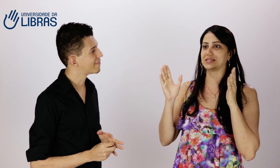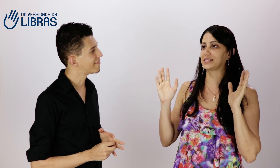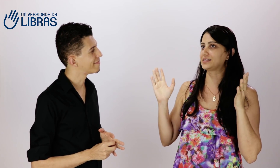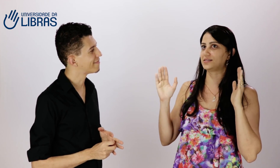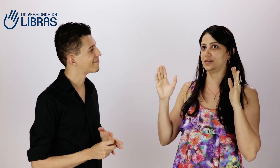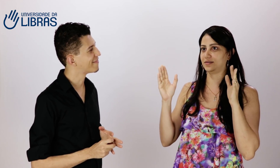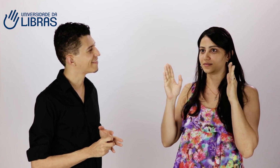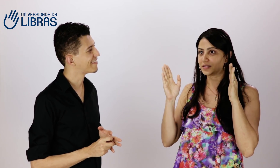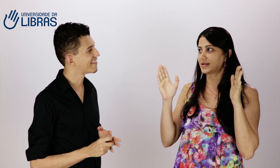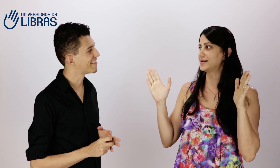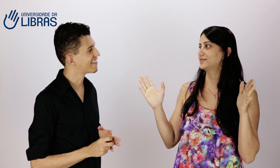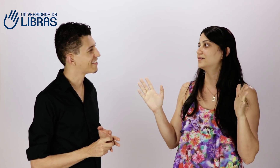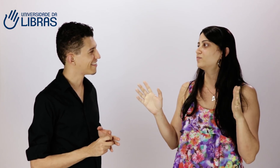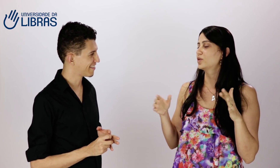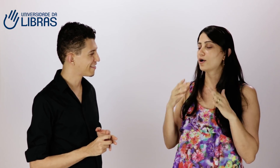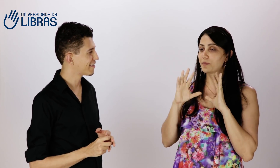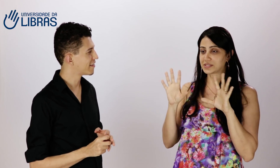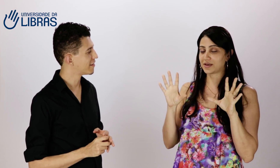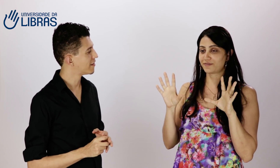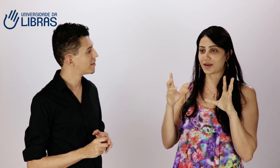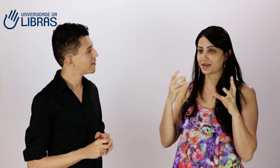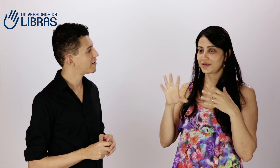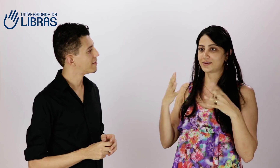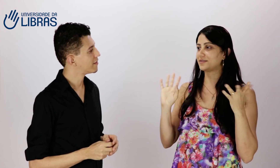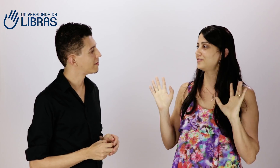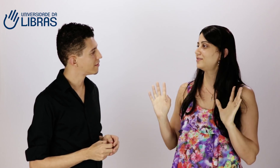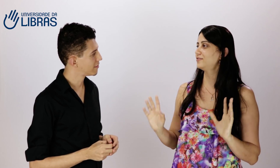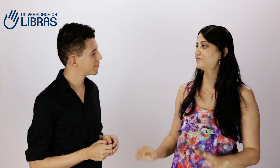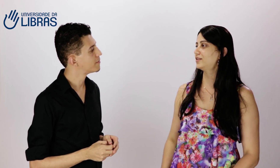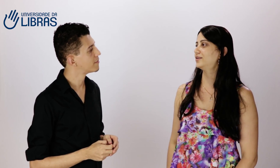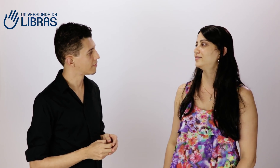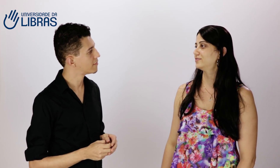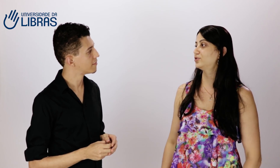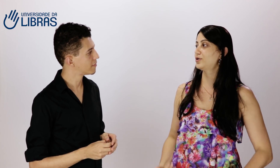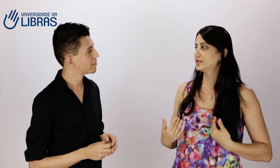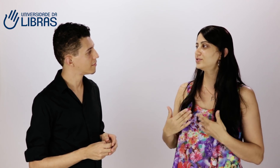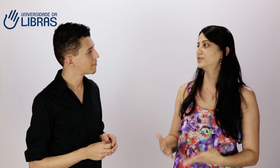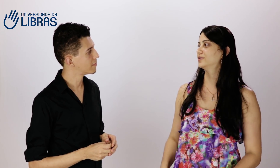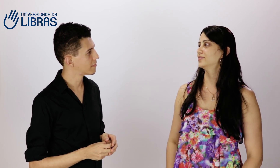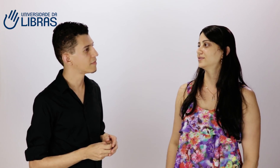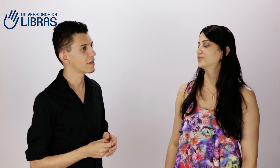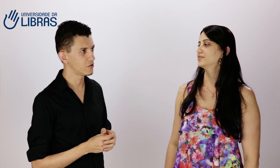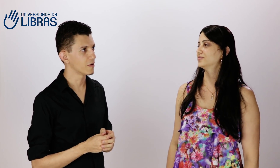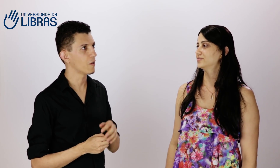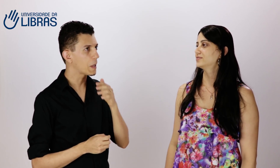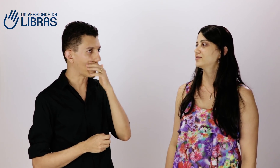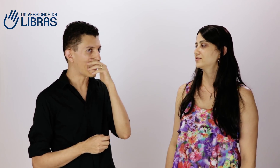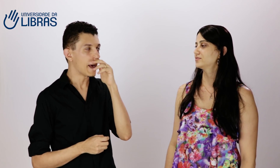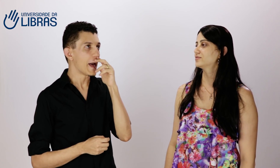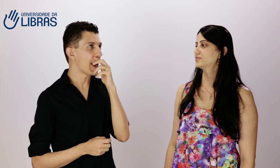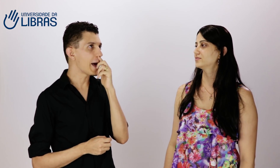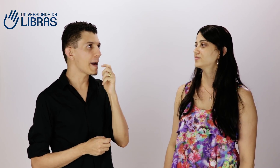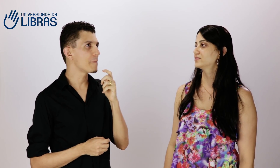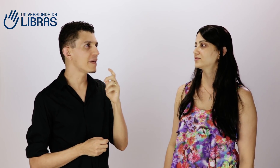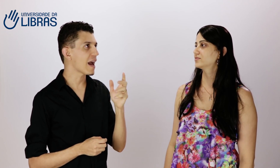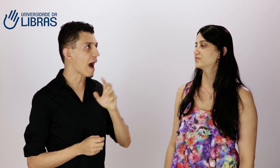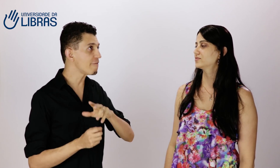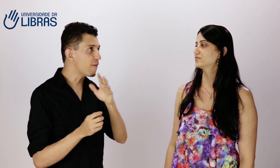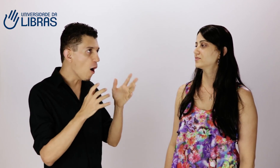pensar assim, em nada. Eu observei e falei o que eu entendi. Entendi, ok. E a